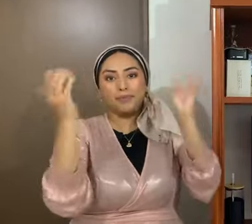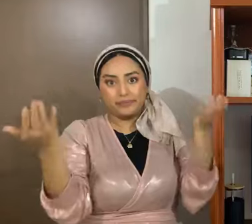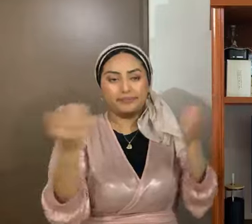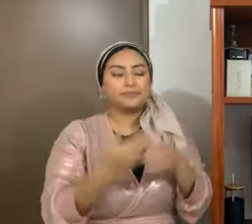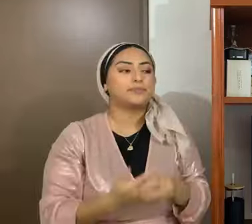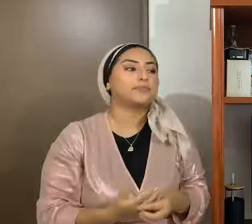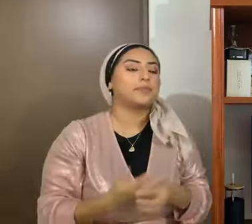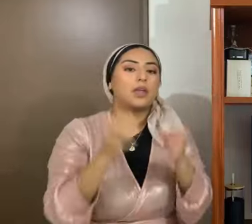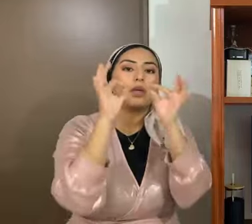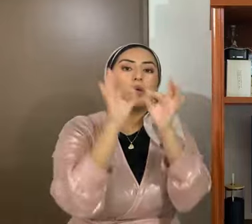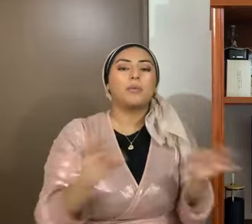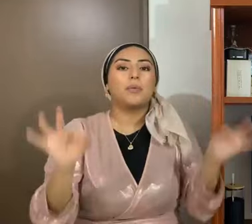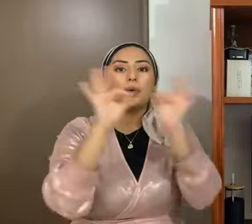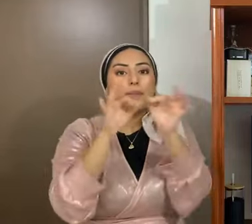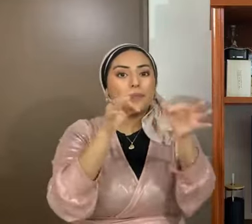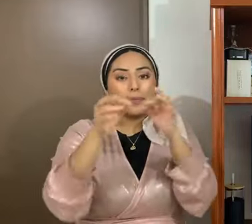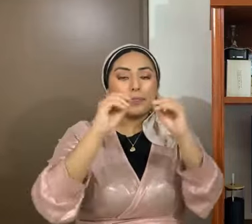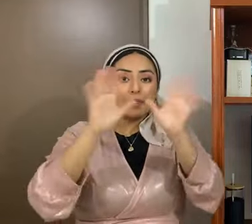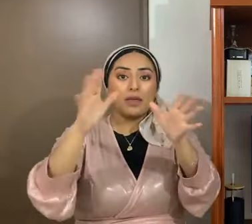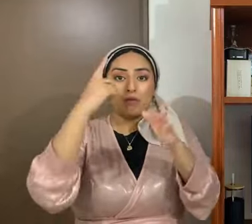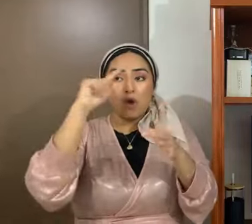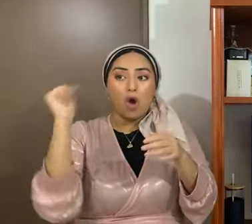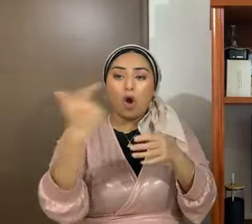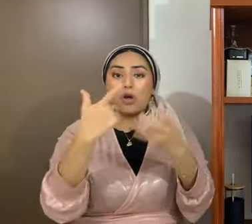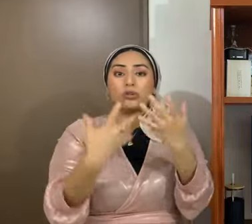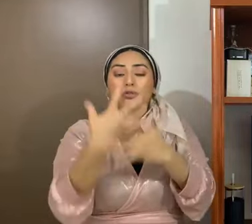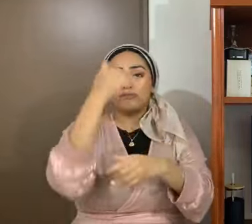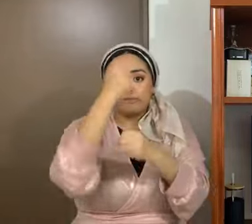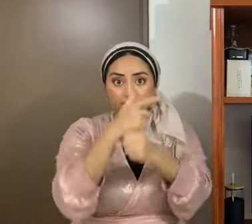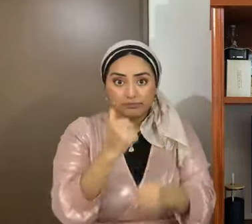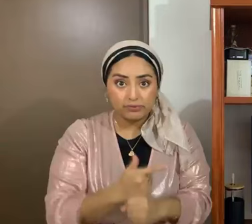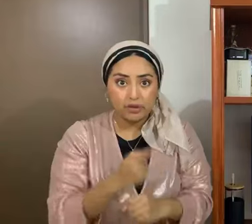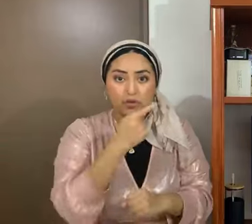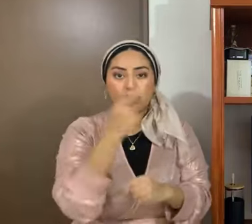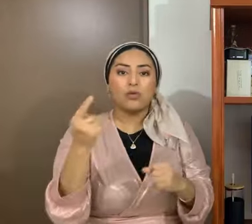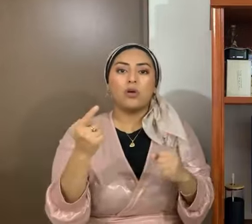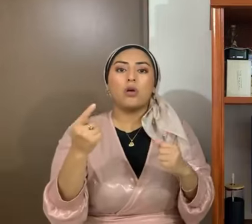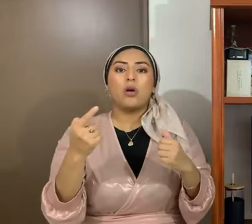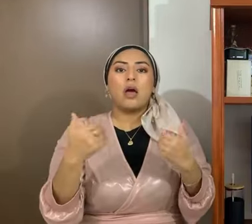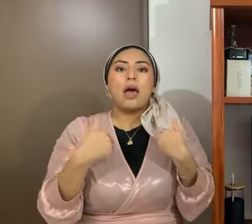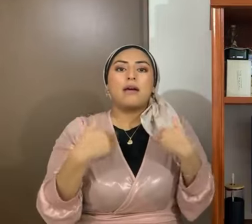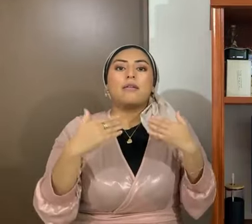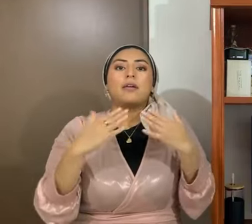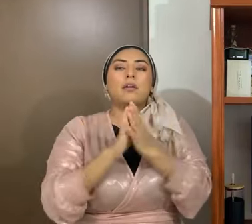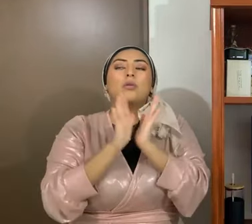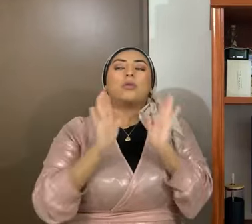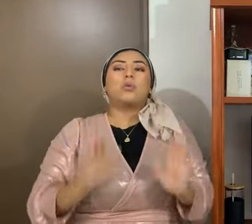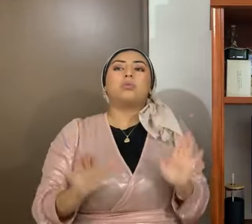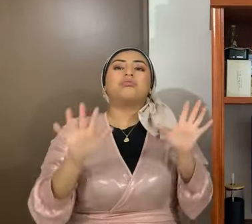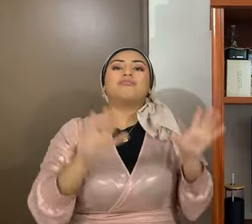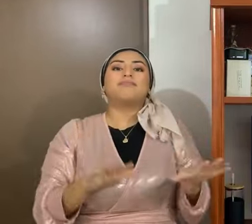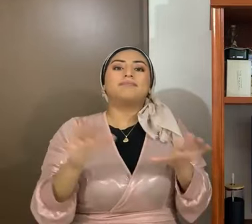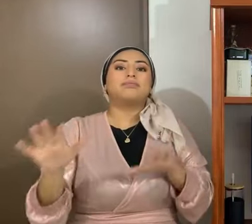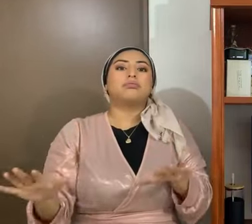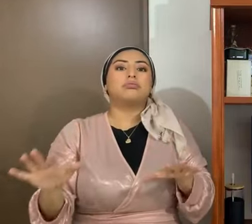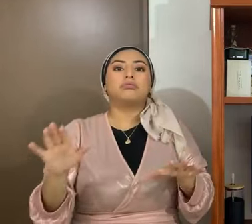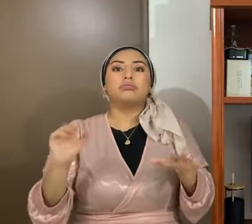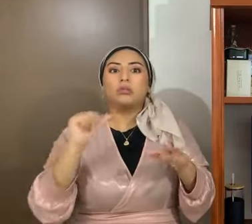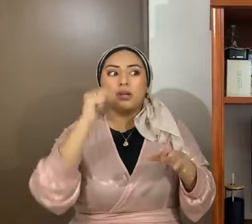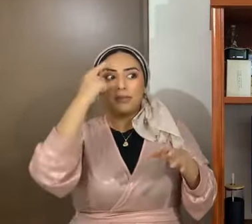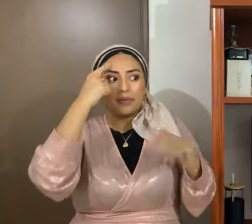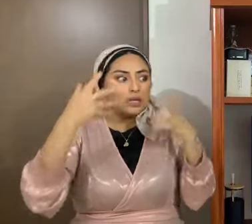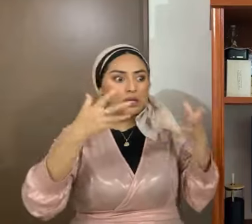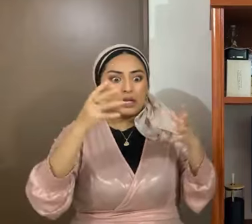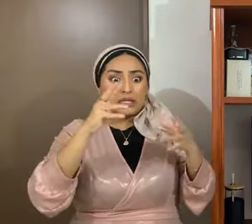Entonces, es muy importante aclarar esto para que todos los nuevecitos tengan shalom, tengan paz, estén tranquilos y no se estresen,